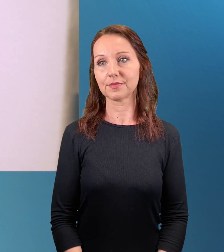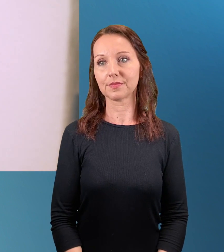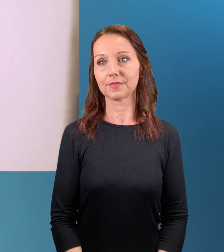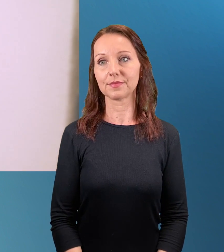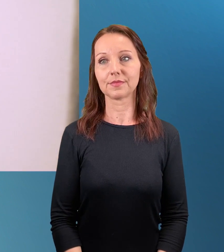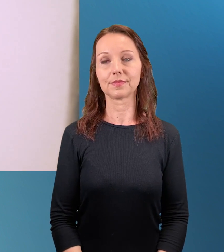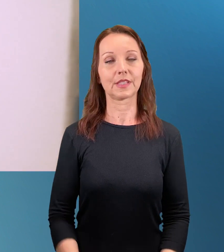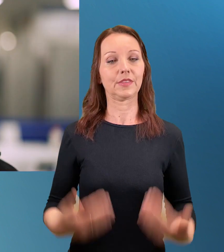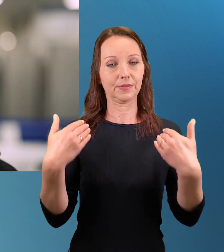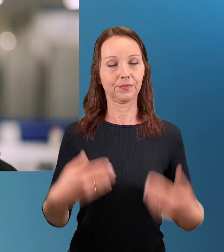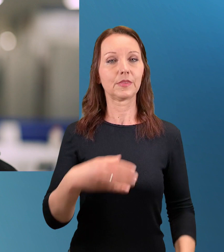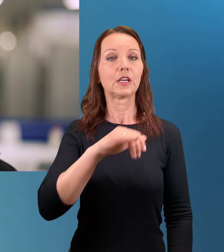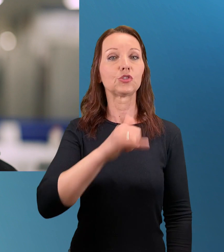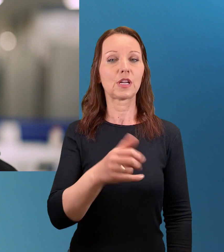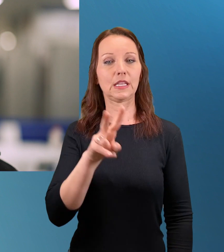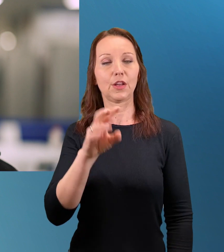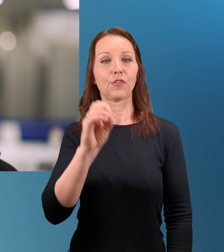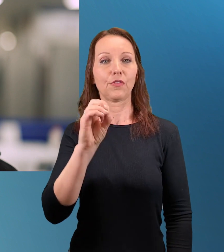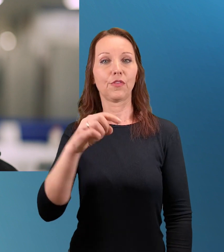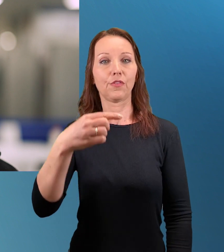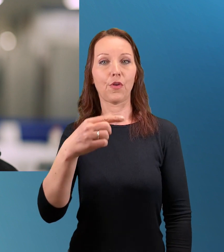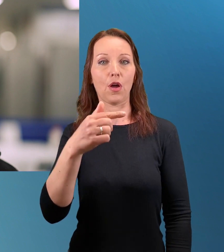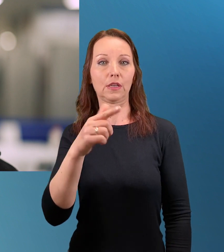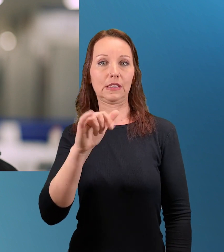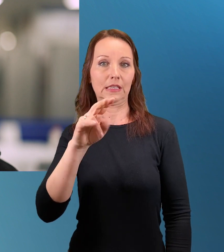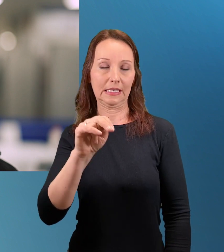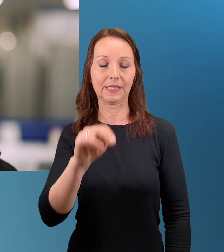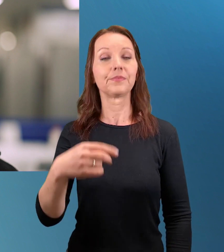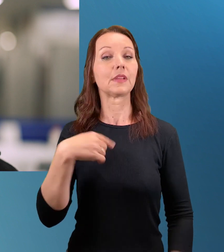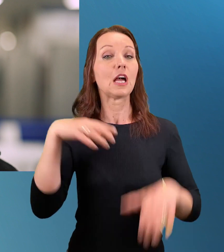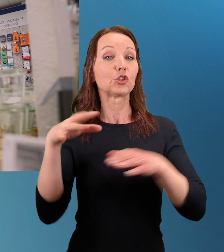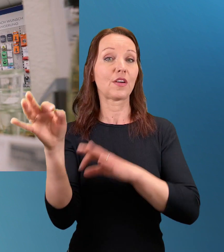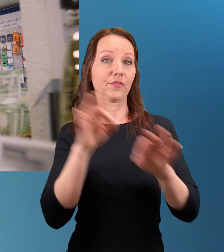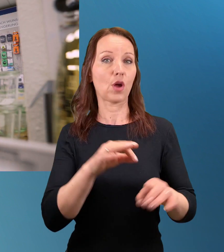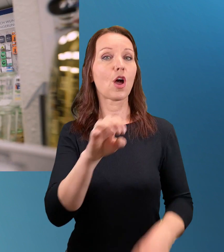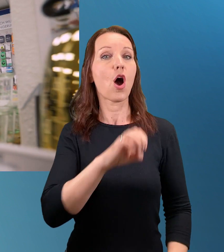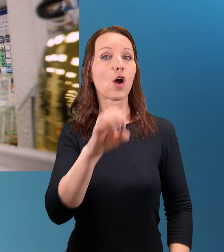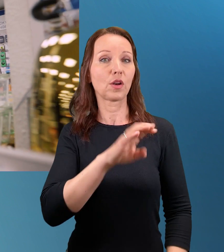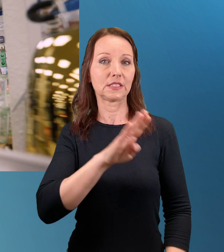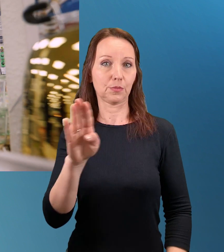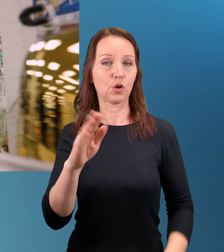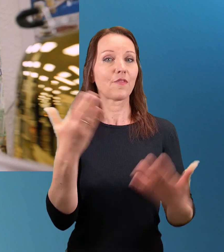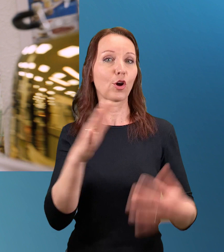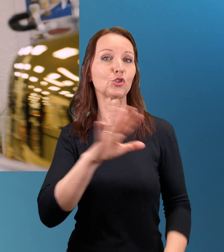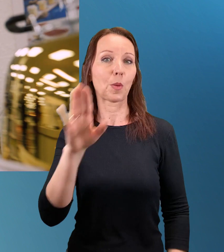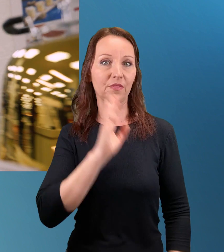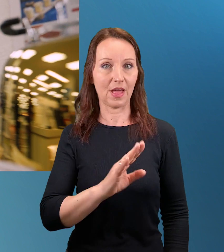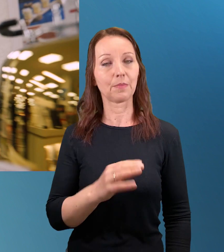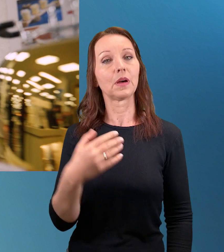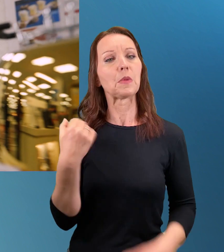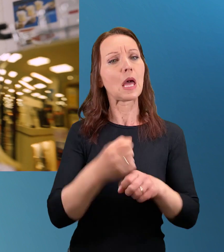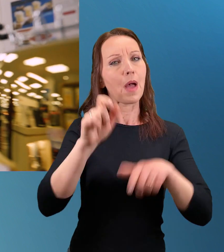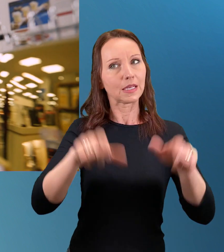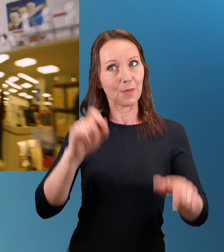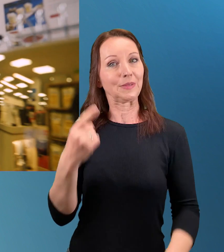Mein Name ist Janine Vöcklin. Ich bin Geschäftsführerin bei Euronics Bühler in Schopfheim. Und Oliver Bahr ist einer unserer Mitarbeiter.